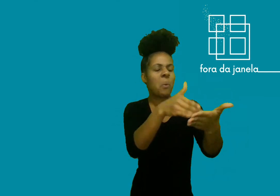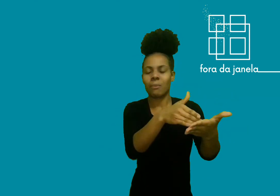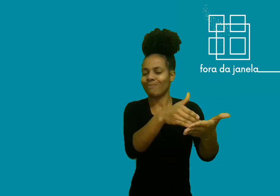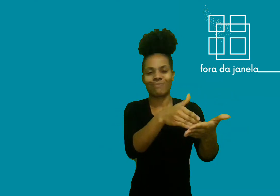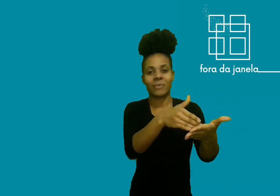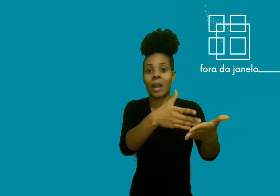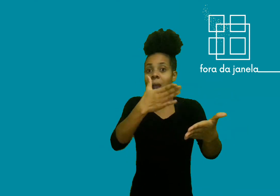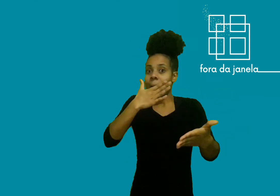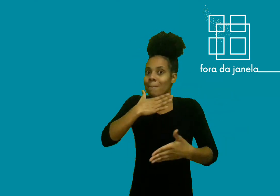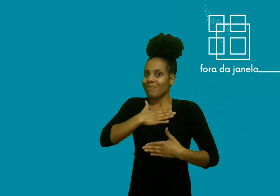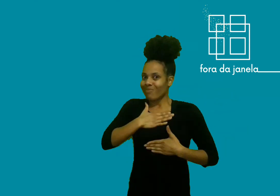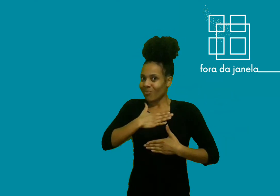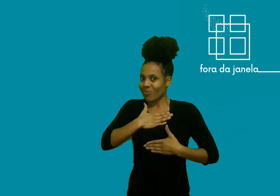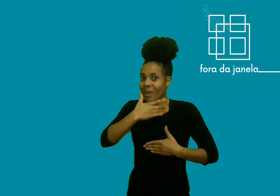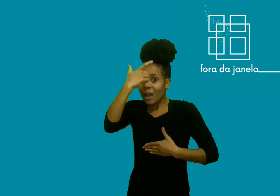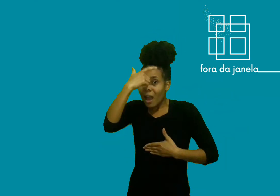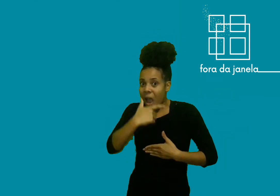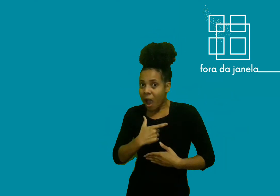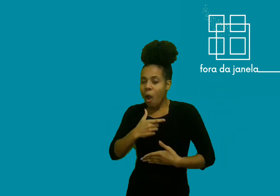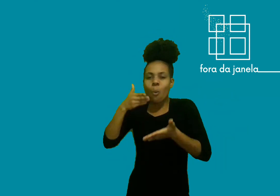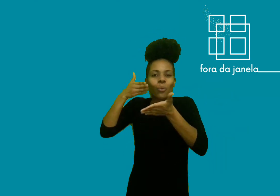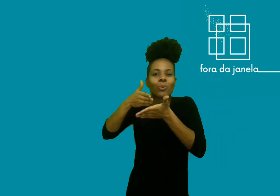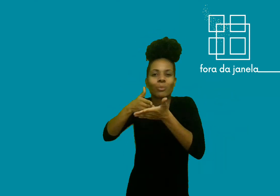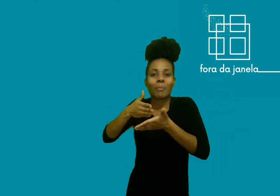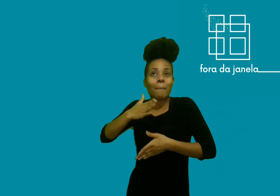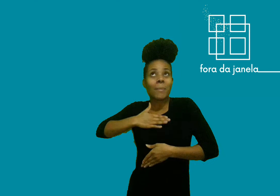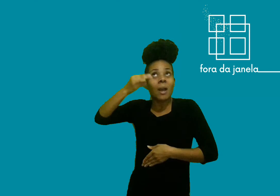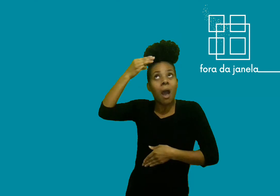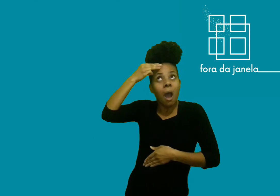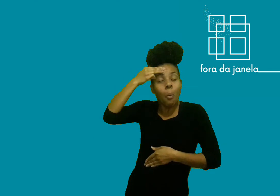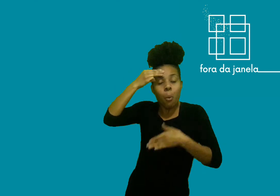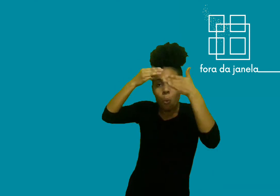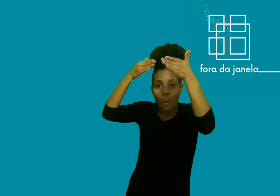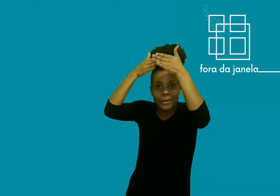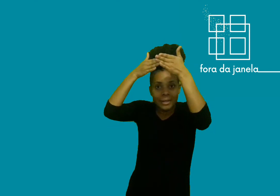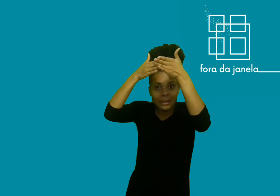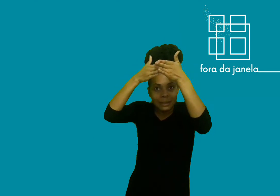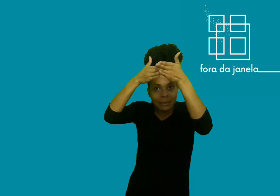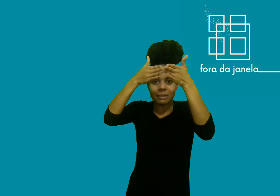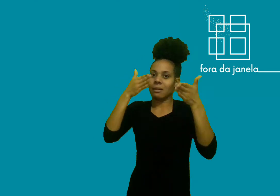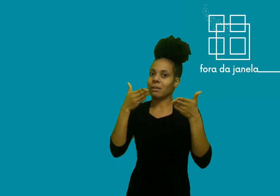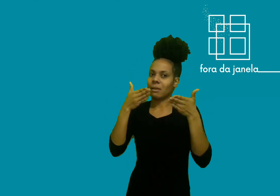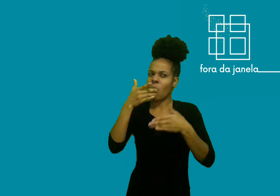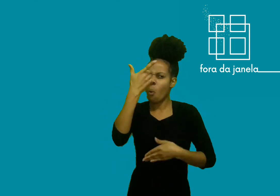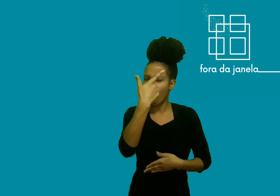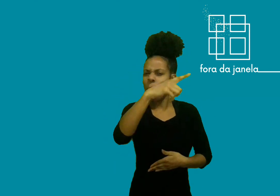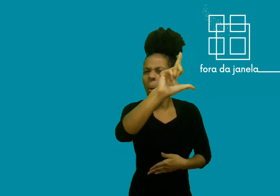aversão àquilo ali que a gente não entende, que a gente não compreende, e é por isso que falar sobre isso é muito importante, porque desconstrói